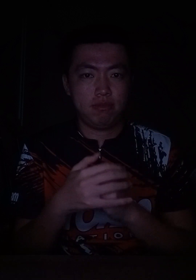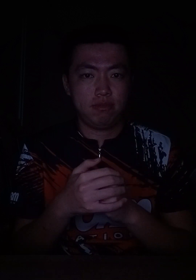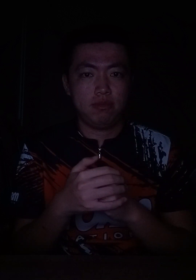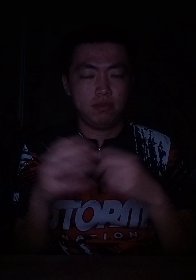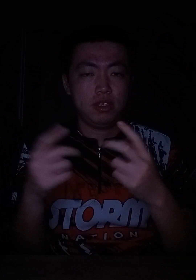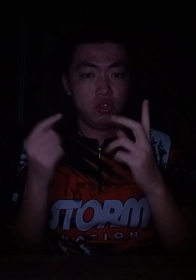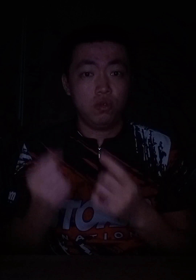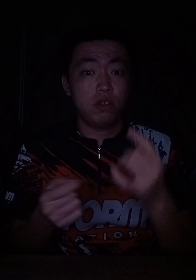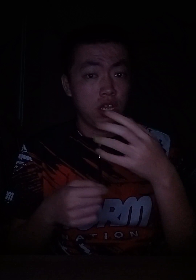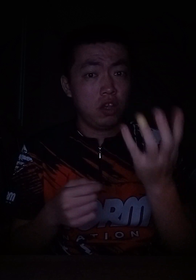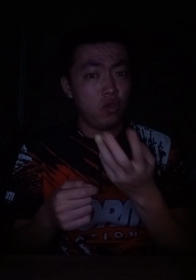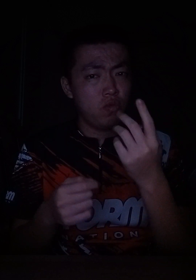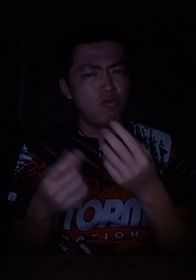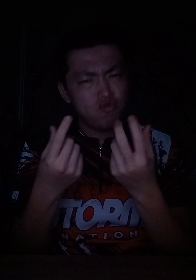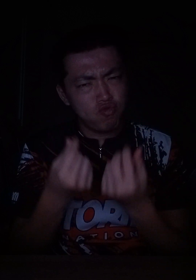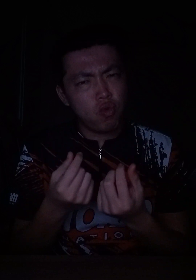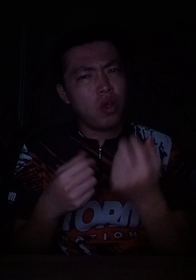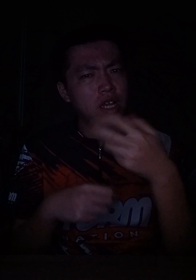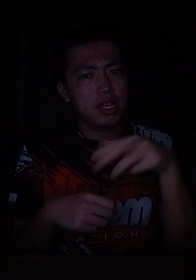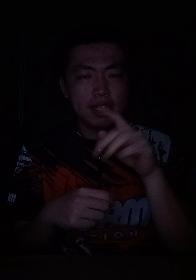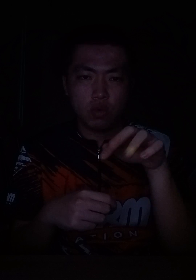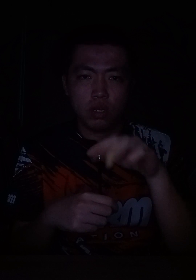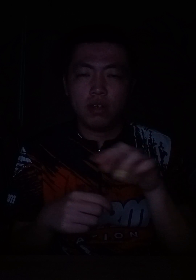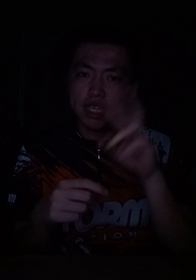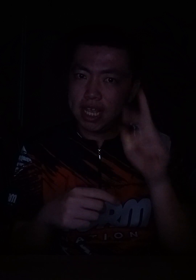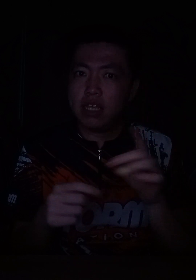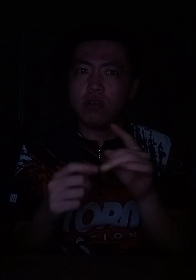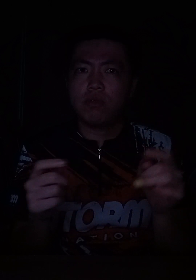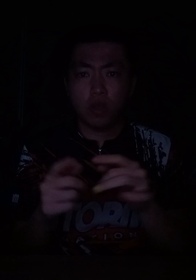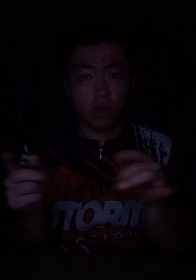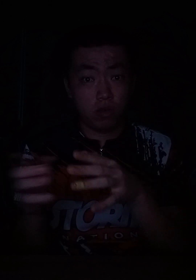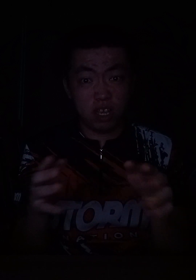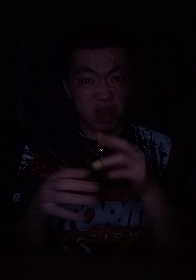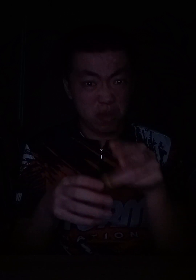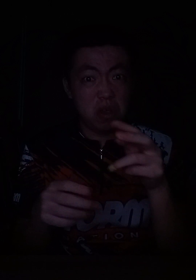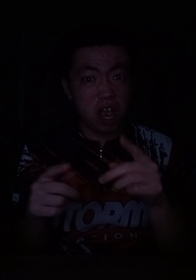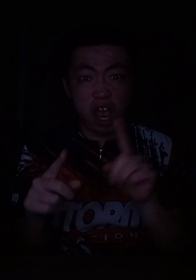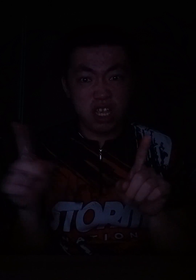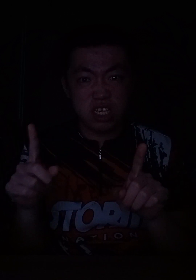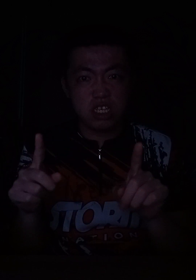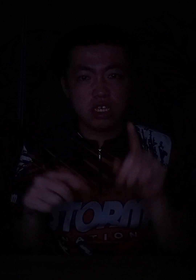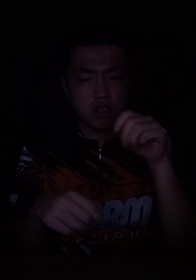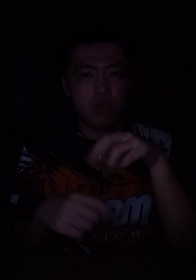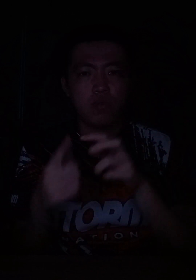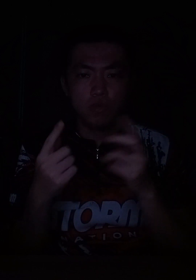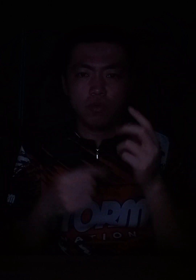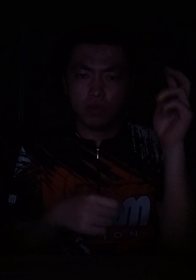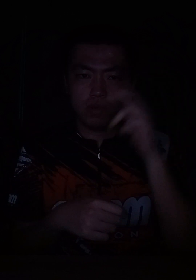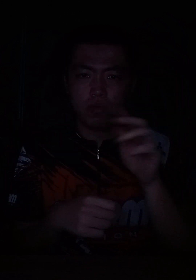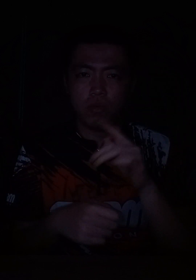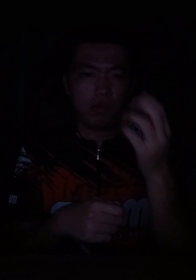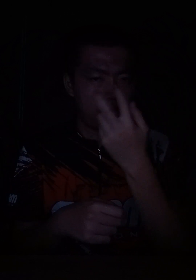이 업체가 경력이 부족한 20대 기사를 무리하게 현장에 내보낸 건 아닌지 자세한 사고 경위를 조사할